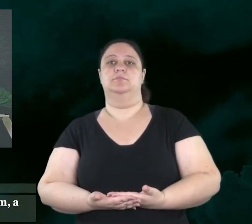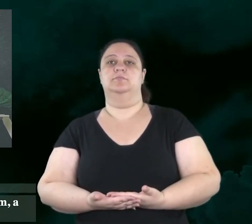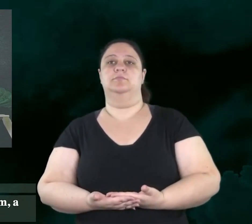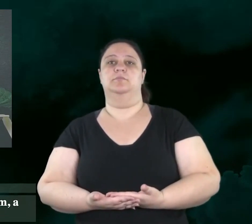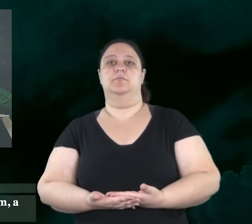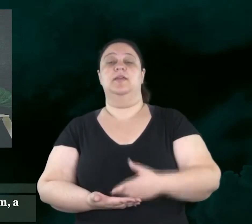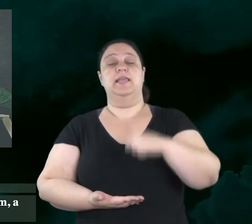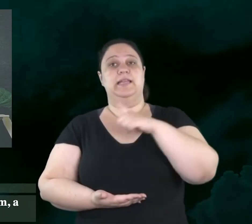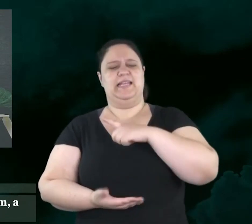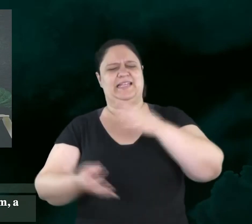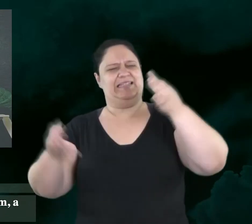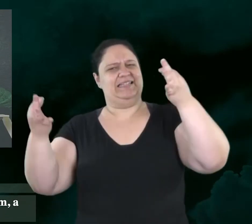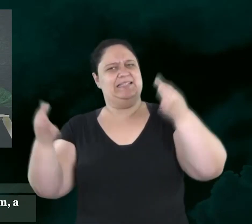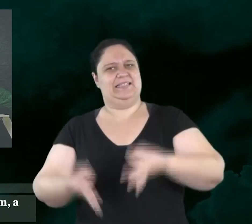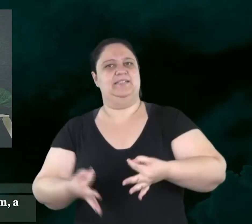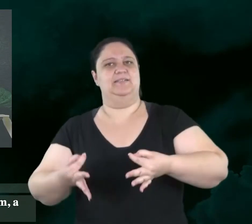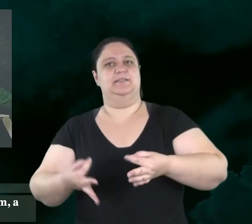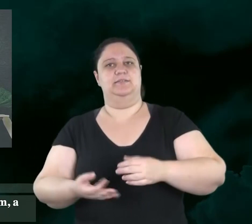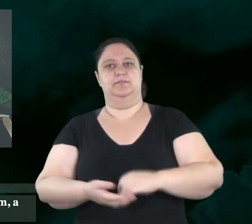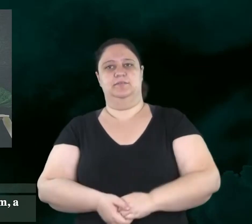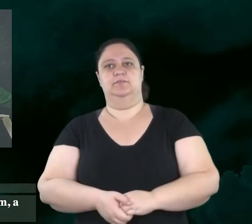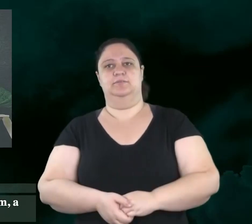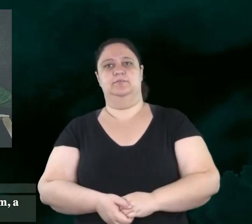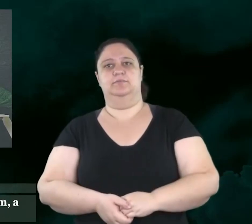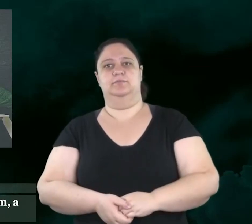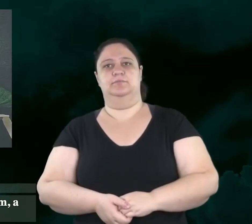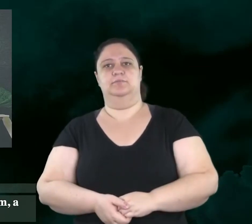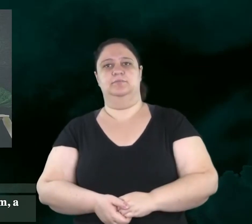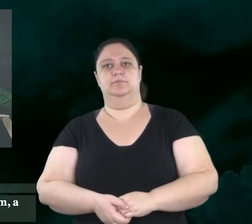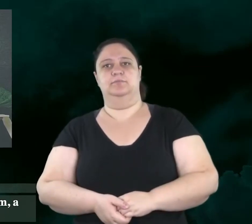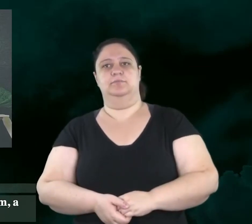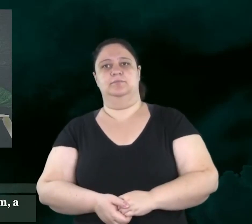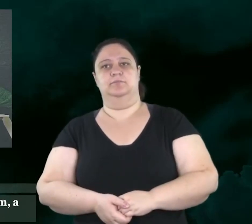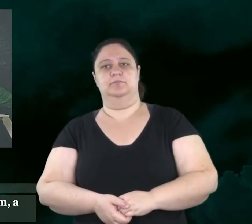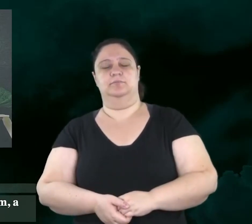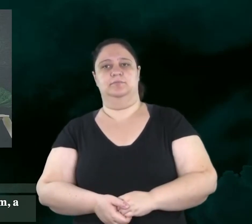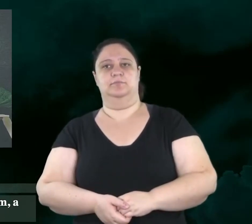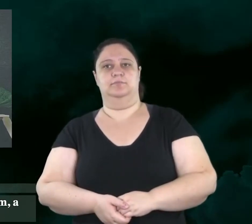certeza. Essa palavra certeza é